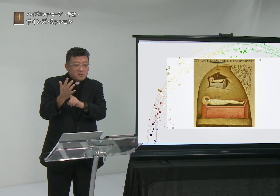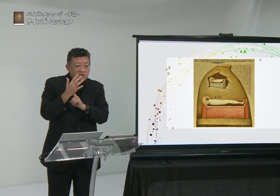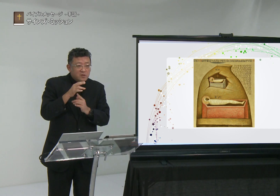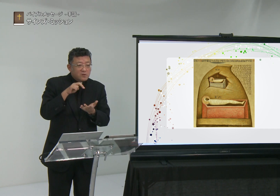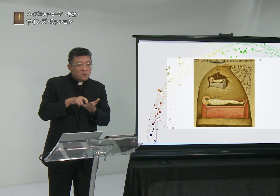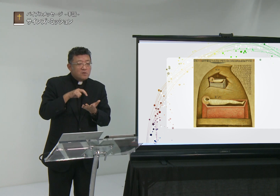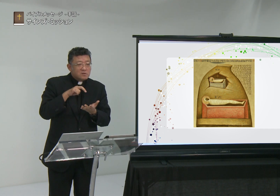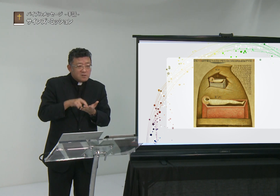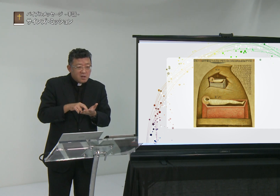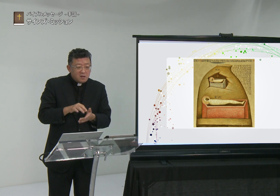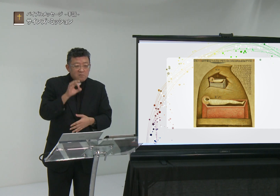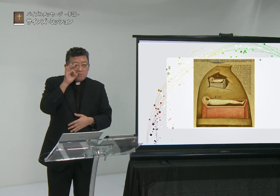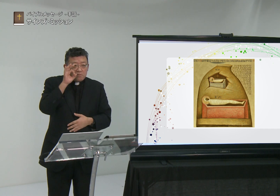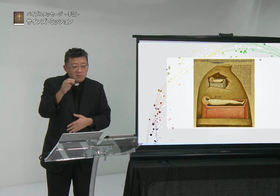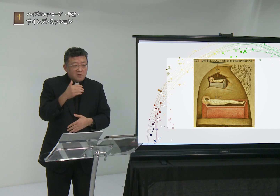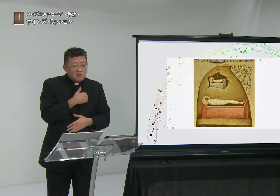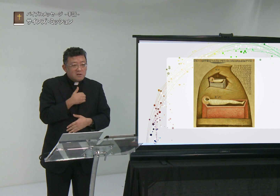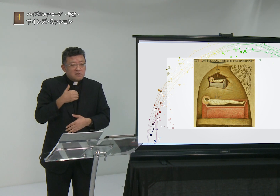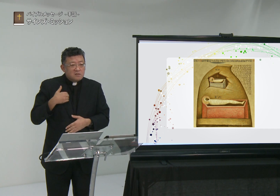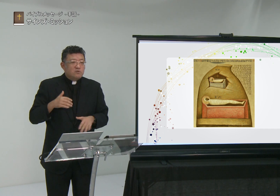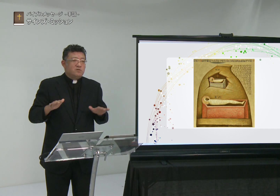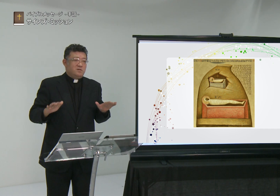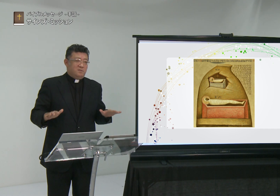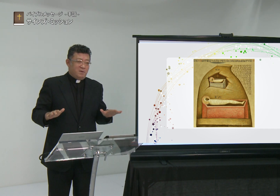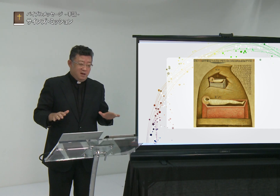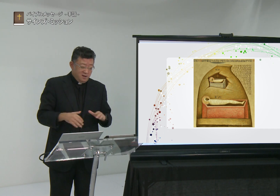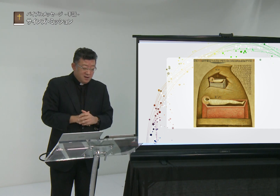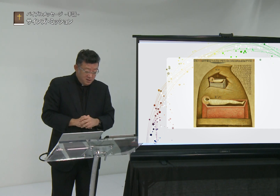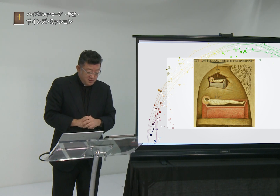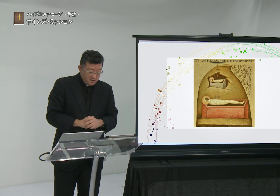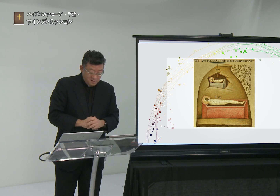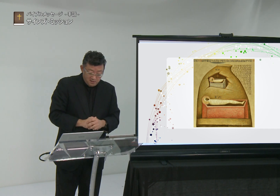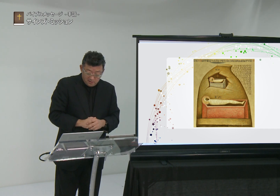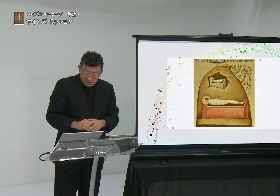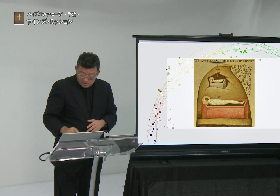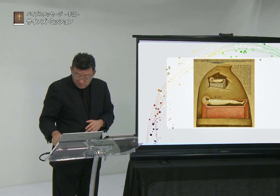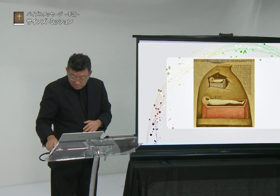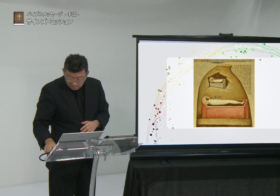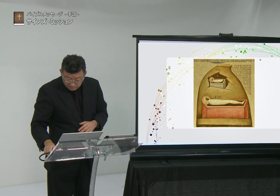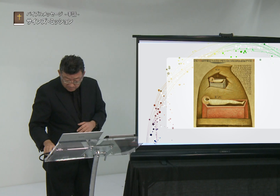神からのしるしとして見ることができます